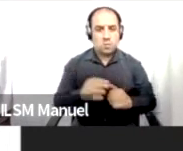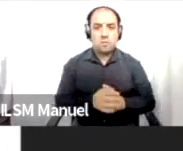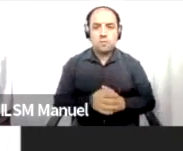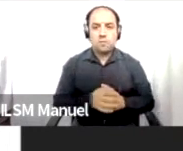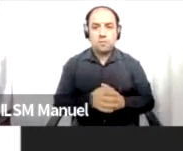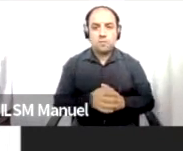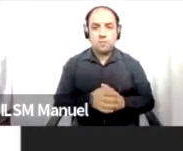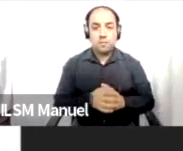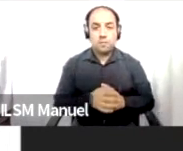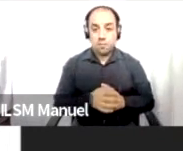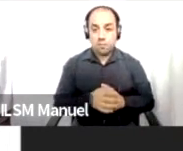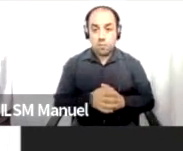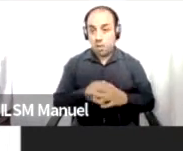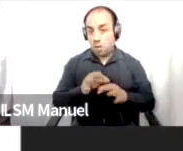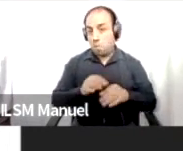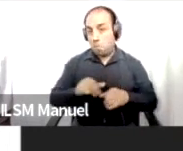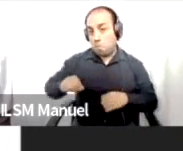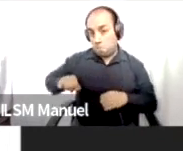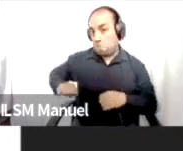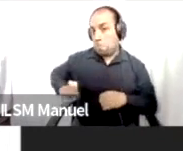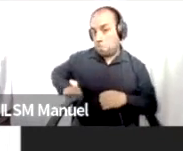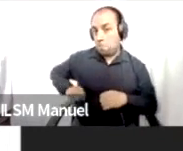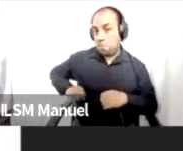llama la atención.